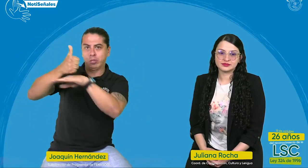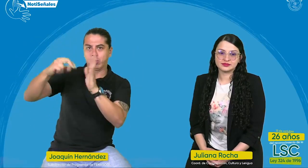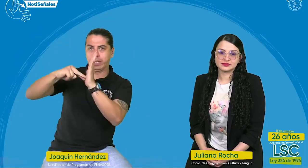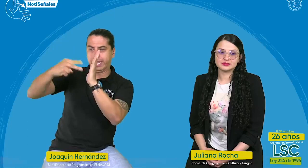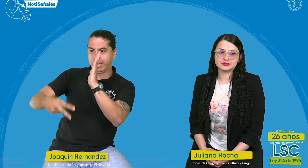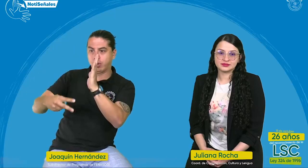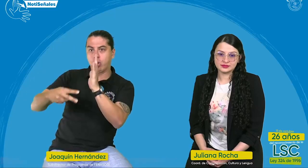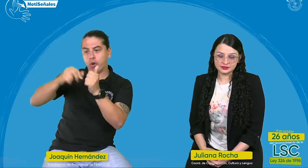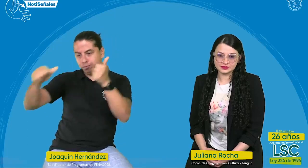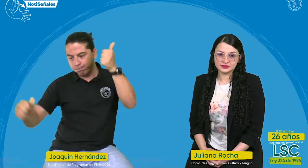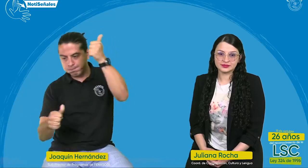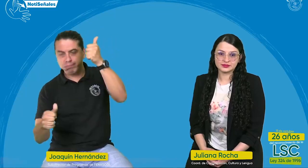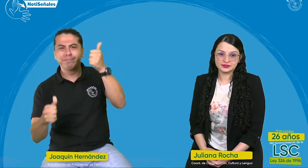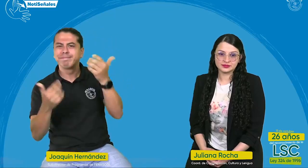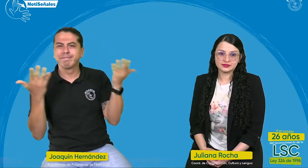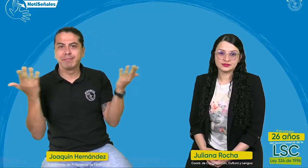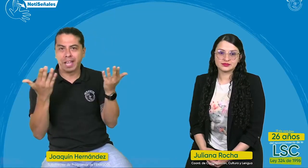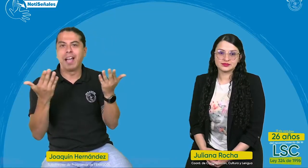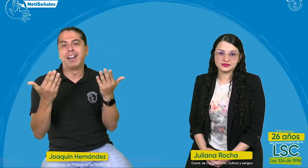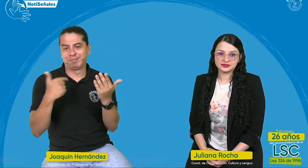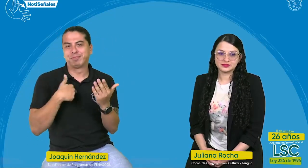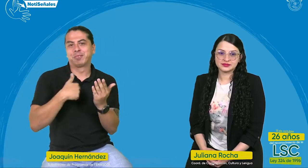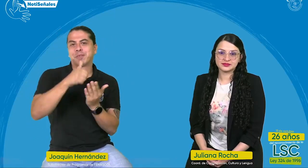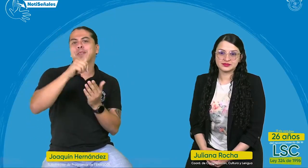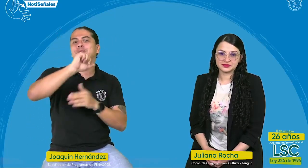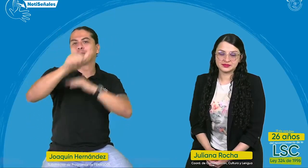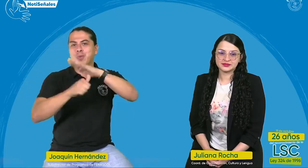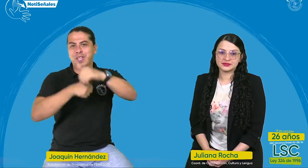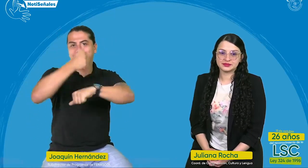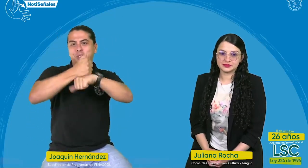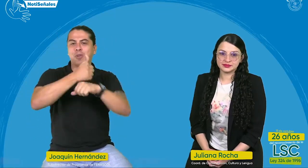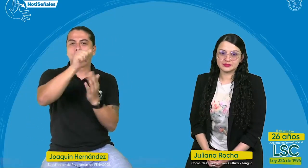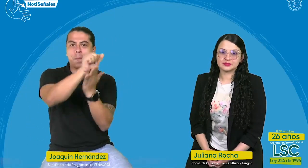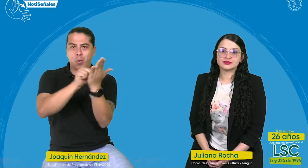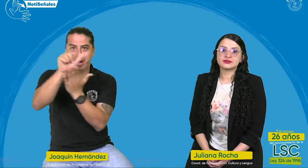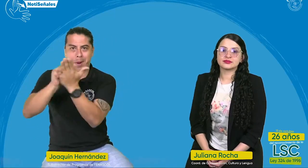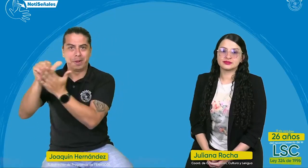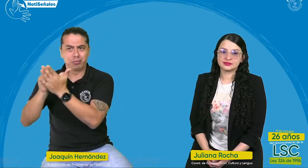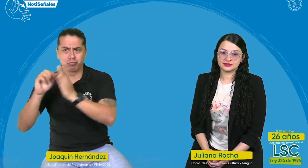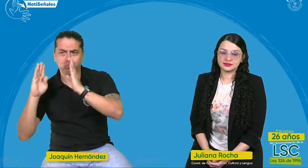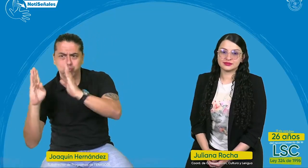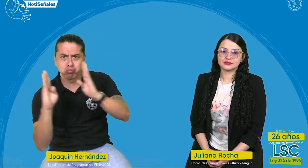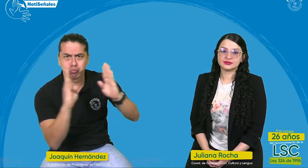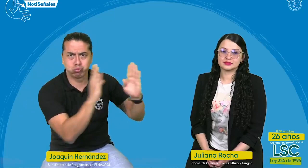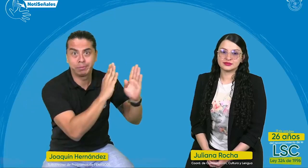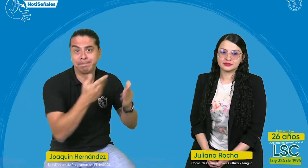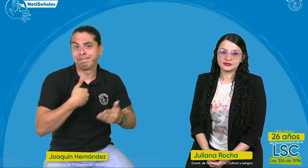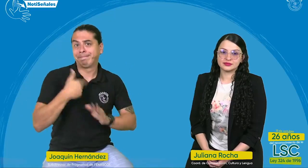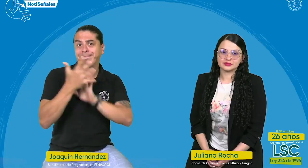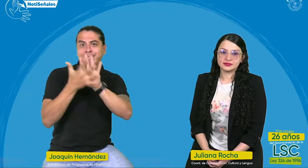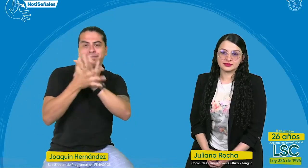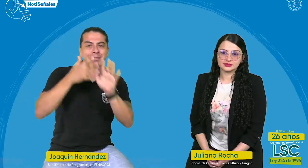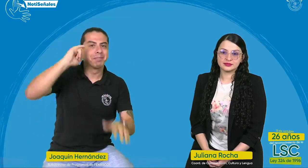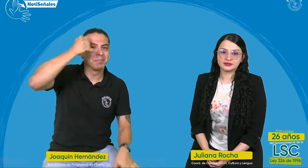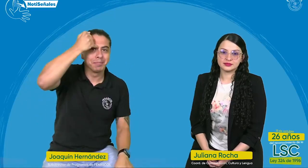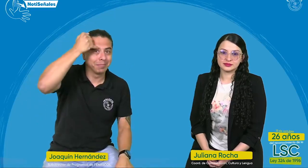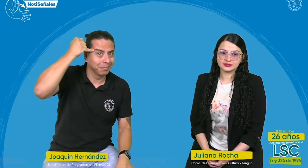basados en la nueva estructura de fenas Call Pues yo soy el subdirector de programas que atienden a la comunidad